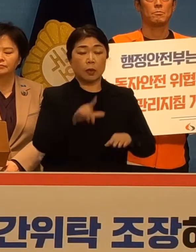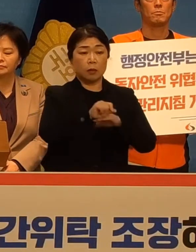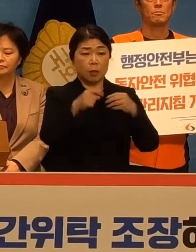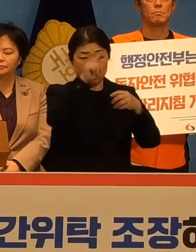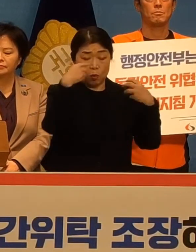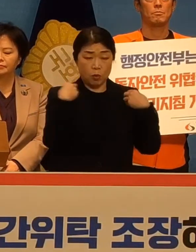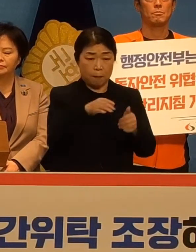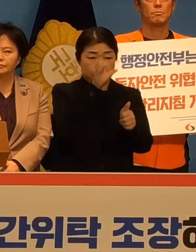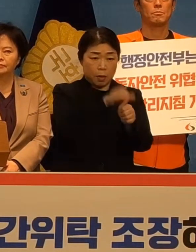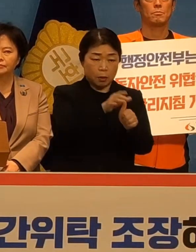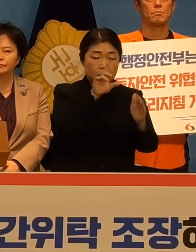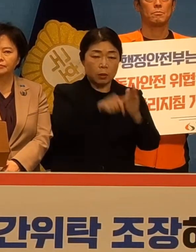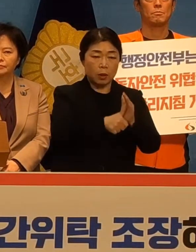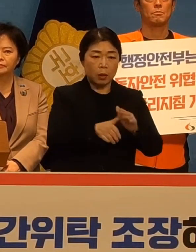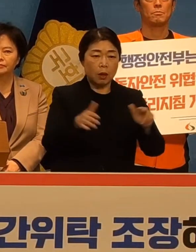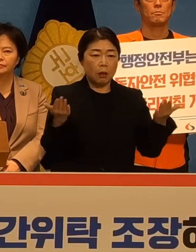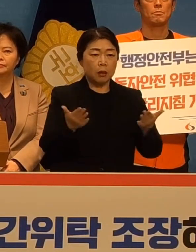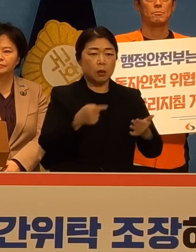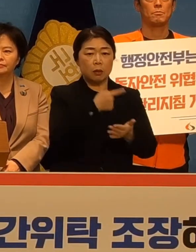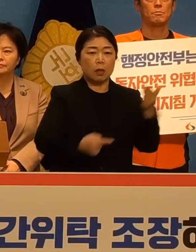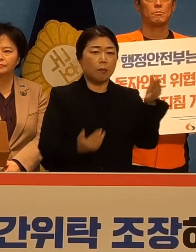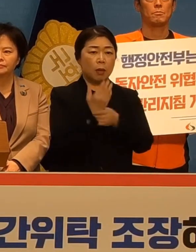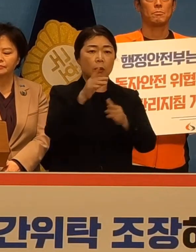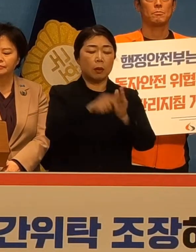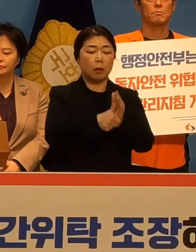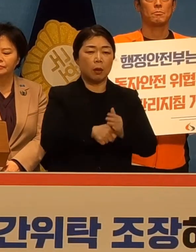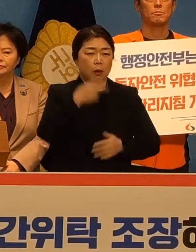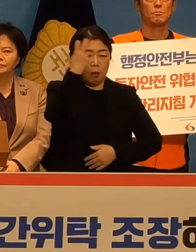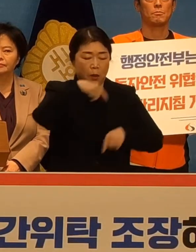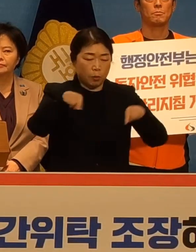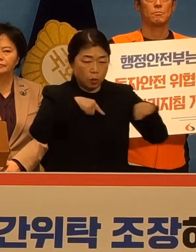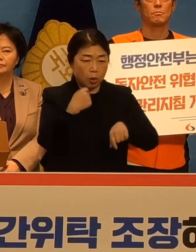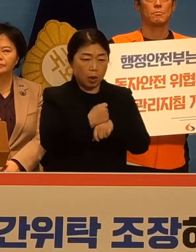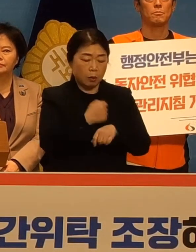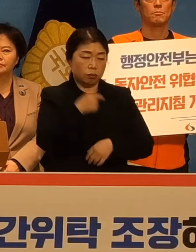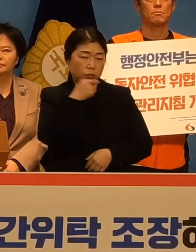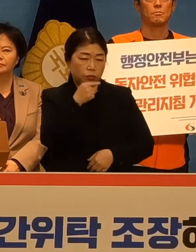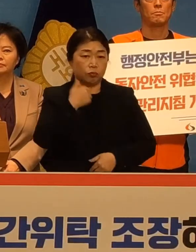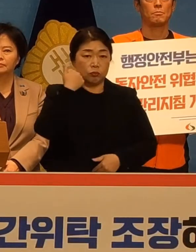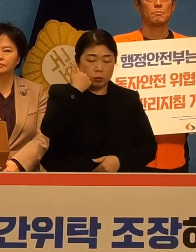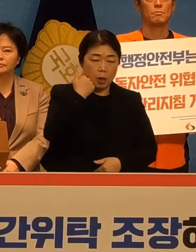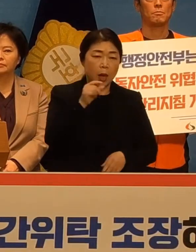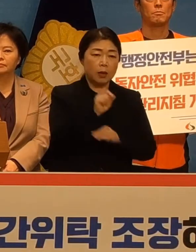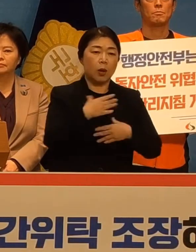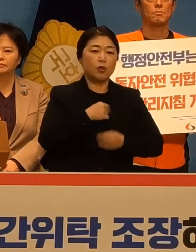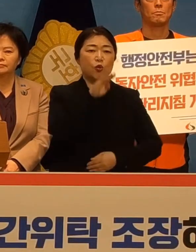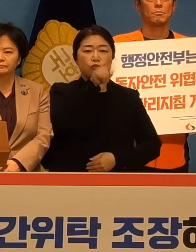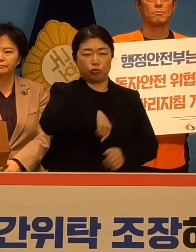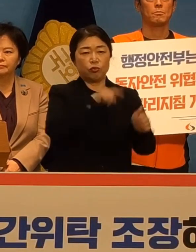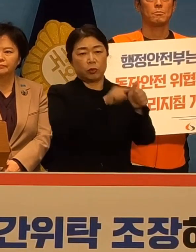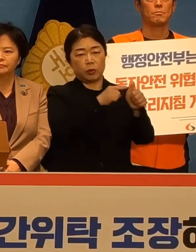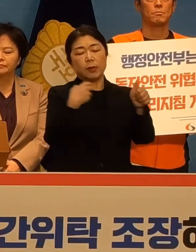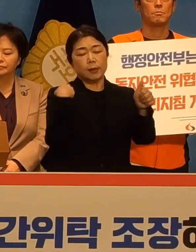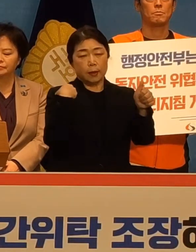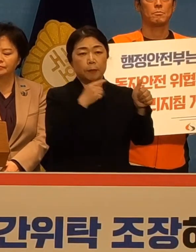때 이를 감독하고 바로잡아야 할 책임과 의무는 바로 행정안전부 당신들에게